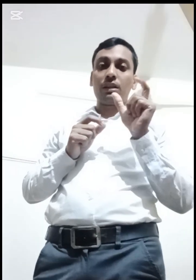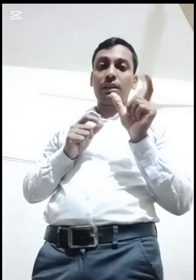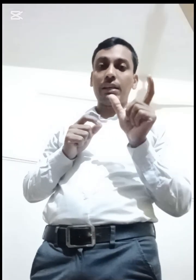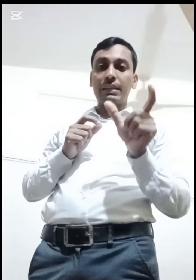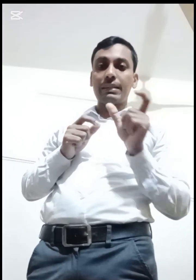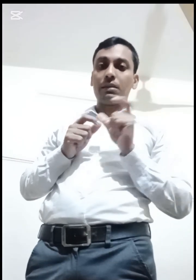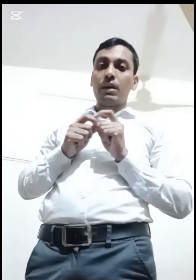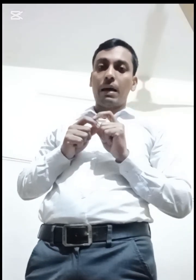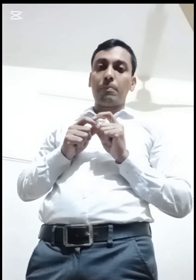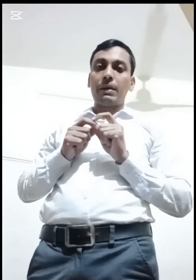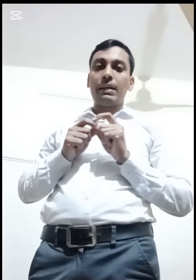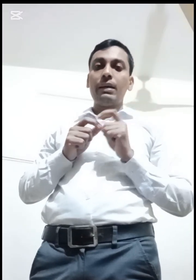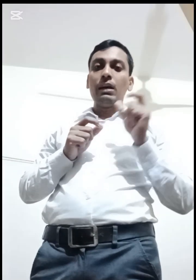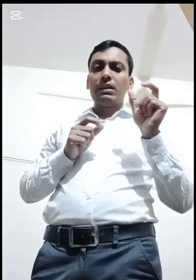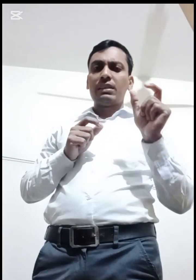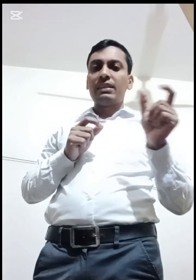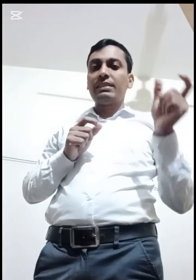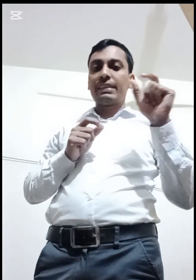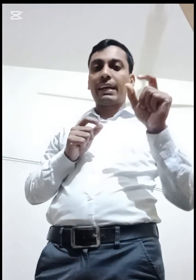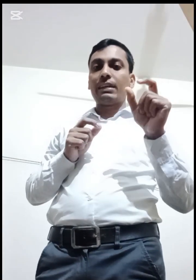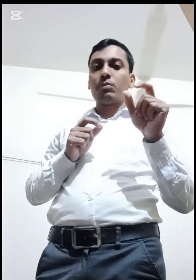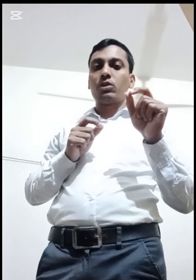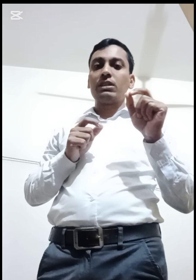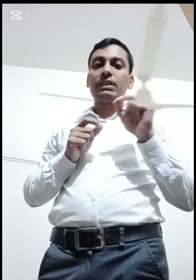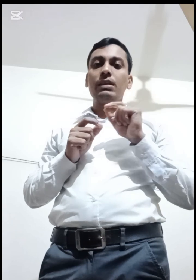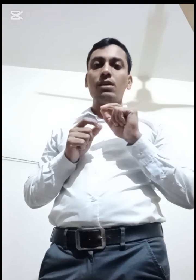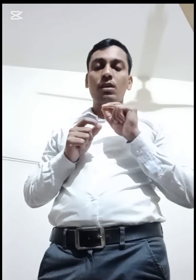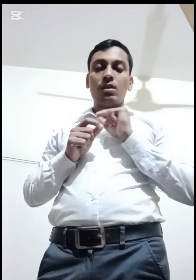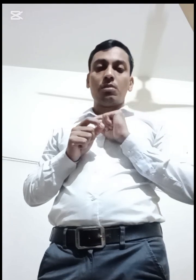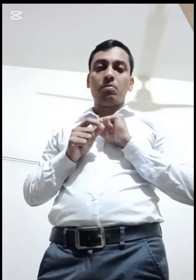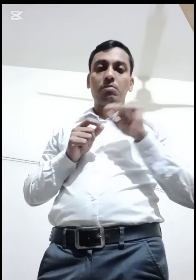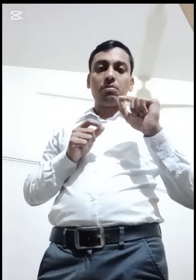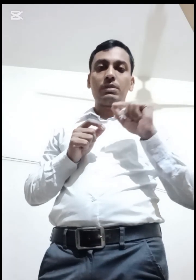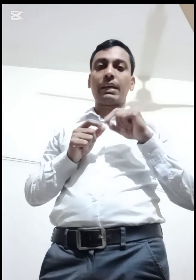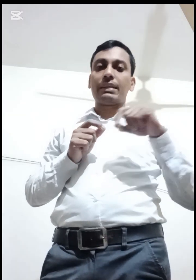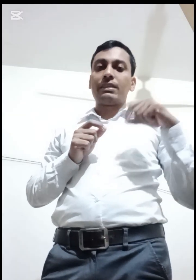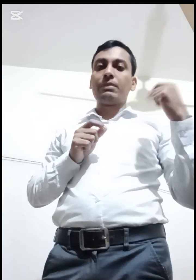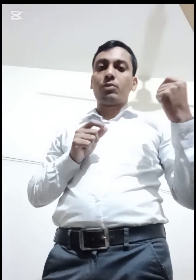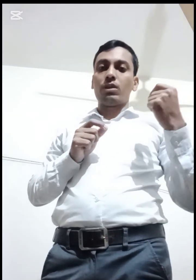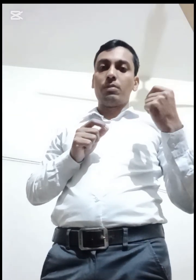কোনোটাতে 3000 অ্যাম্পিয়ারে 30 সেকেন্ডের মধ্যে সে সার্কিটটা টিপ করে দেবে।